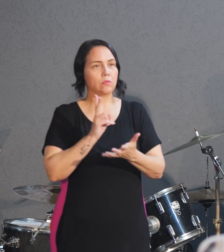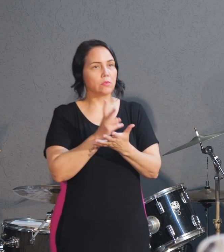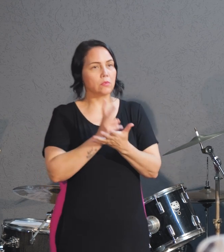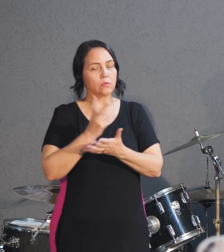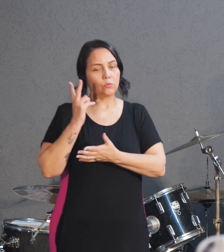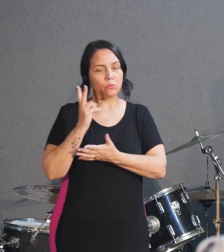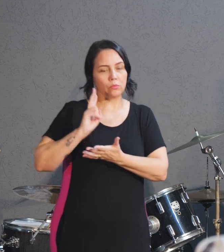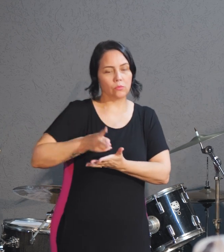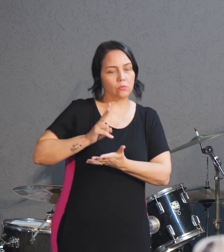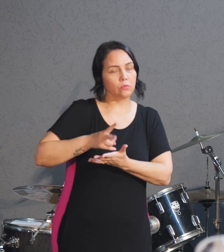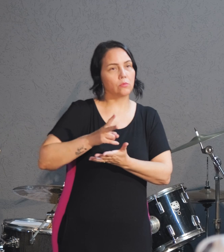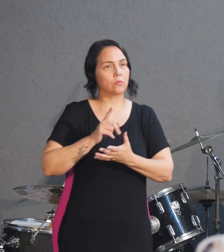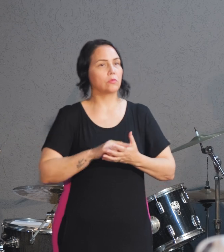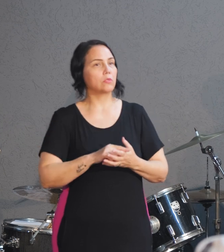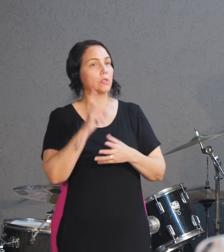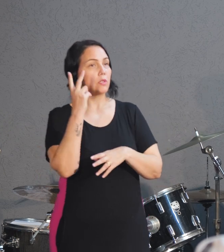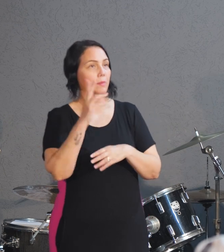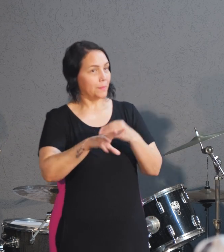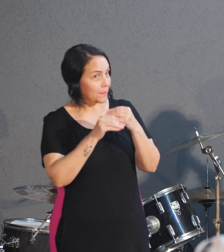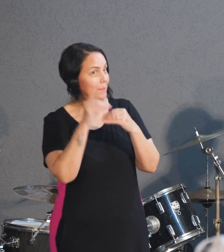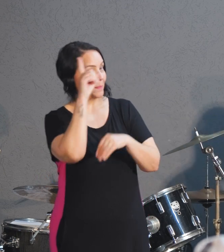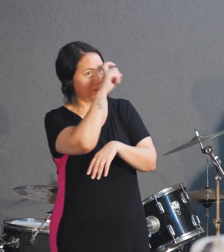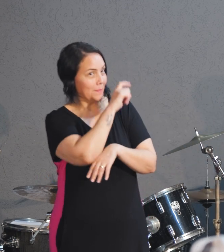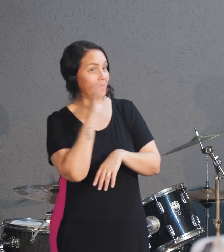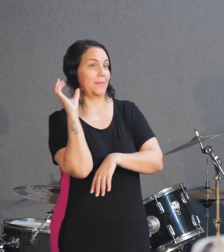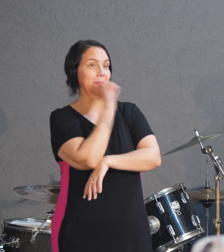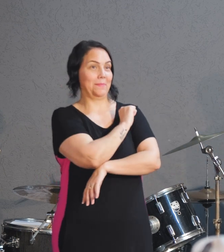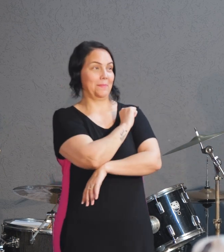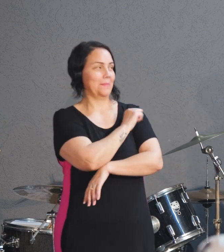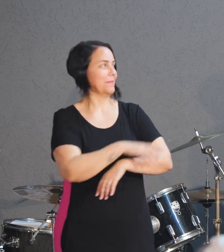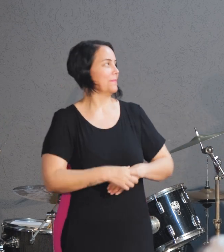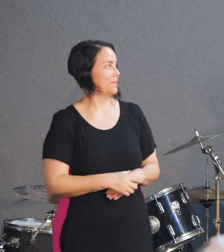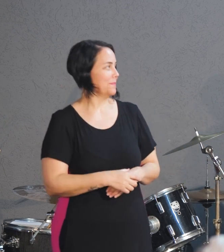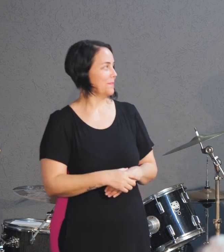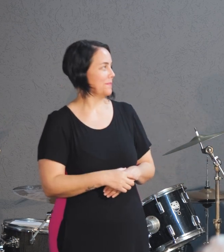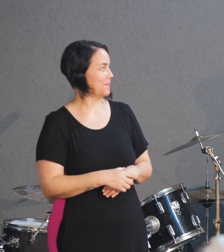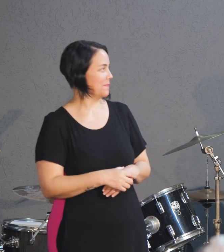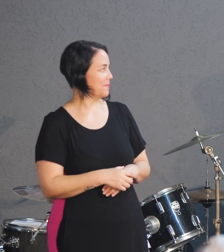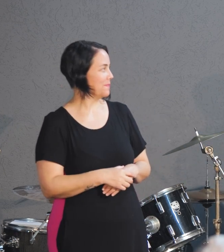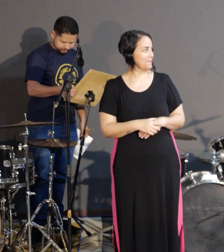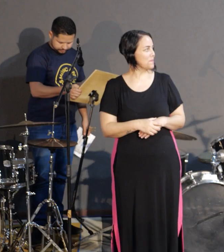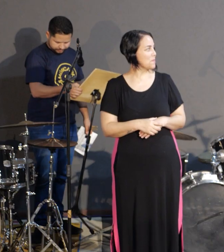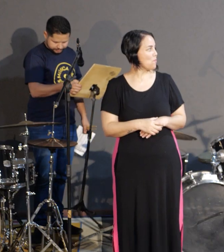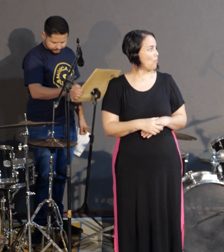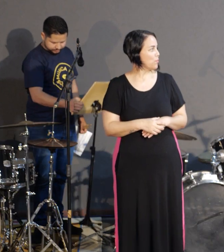duas vezes. E ele tem uma segunda dificuldade, que ele é muito rápido. Ele não vai tocar em toda a velocidade, mas